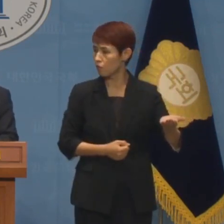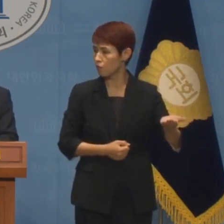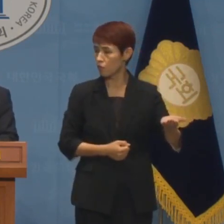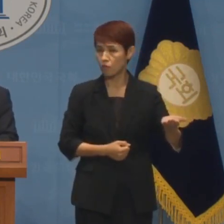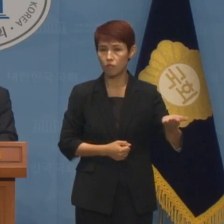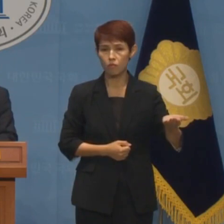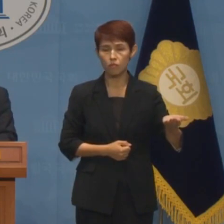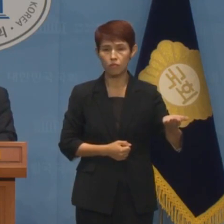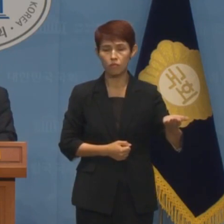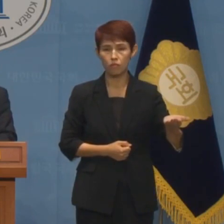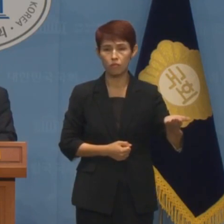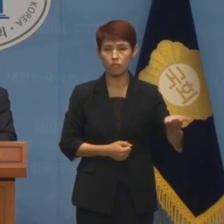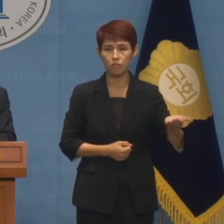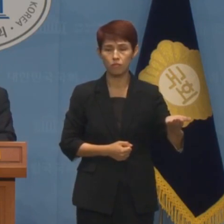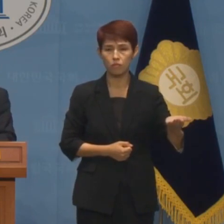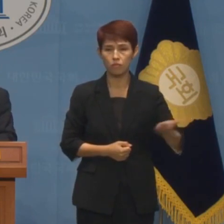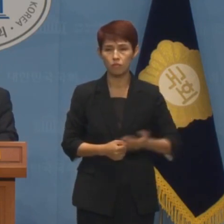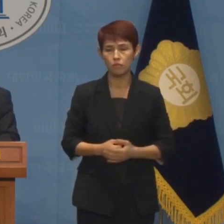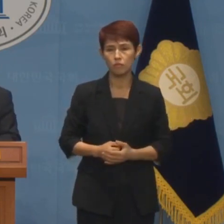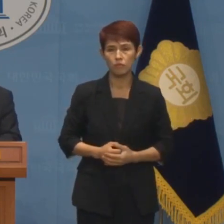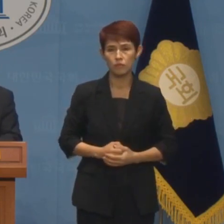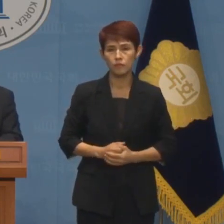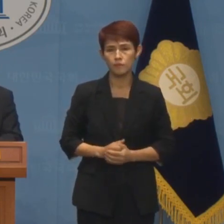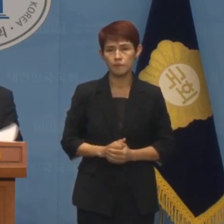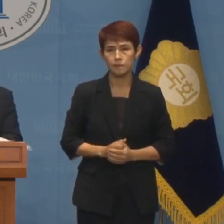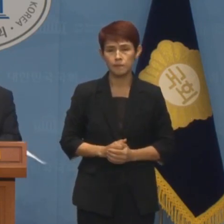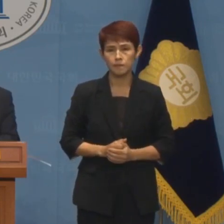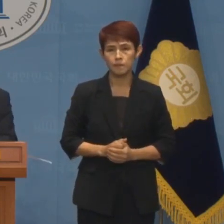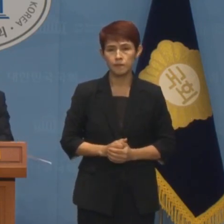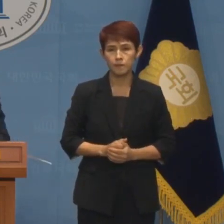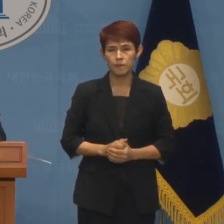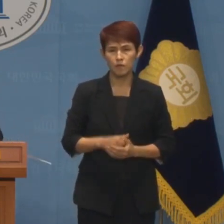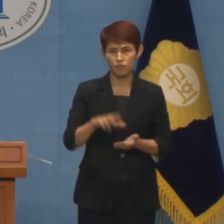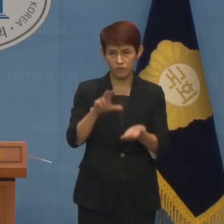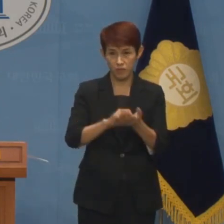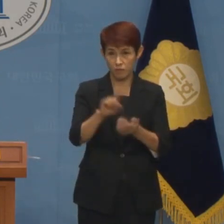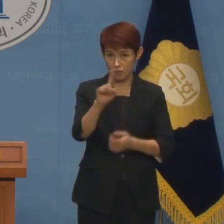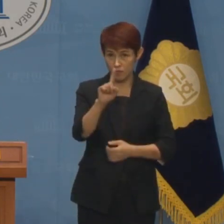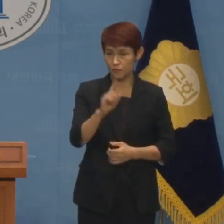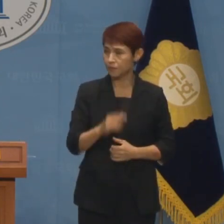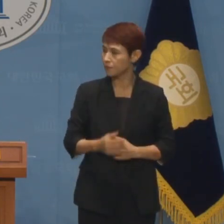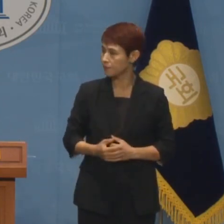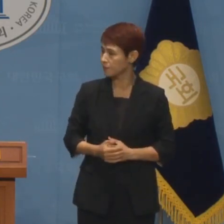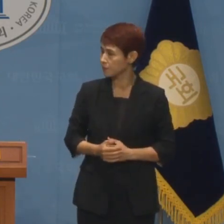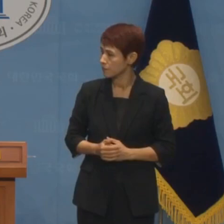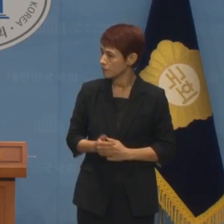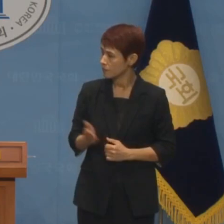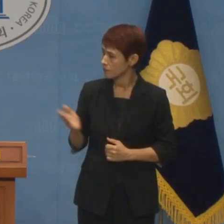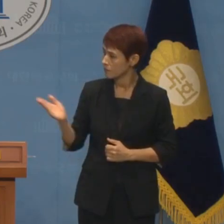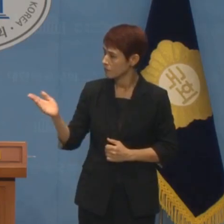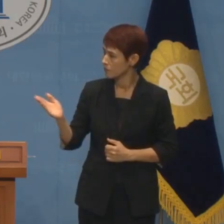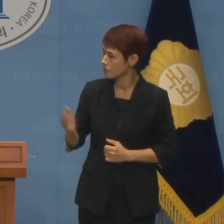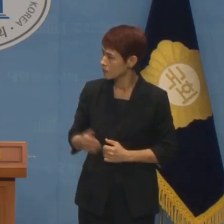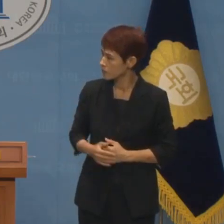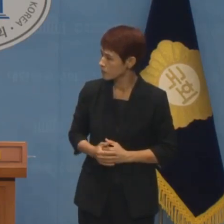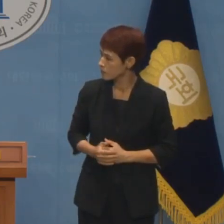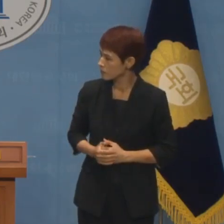플랫폼이 유용할 수 없는 그런 상황인 거예요. 근데 문제는 이제 3번인데요. 이게 문제인데.